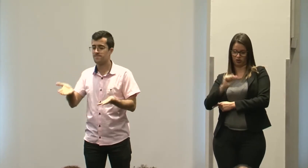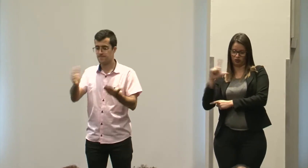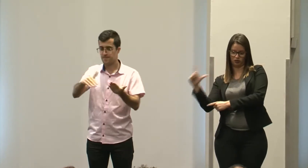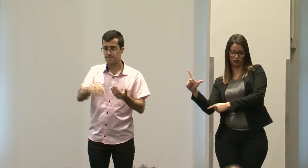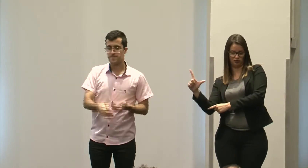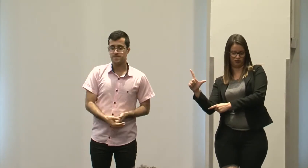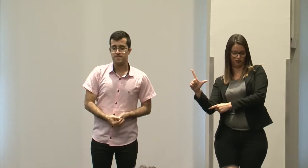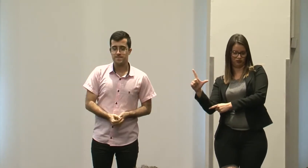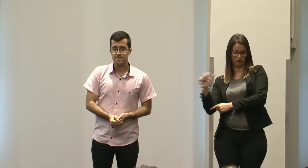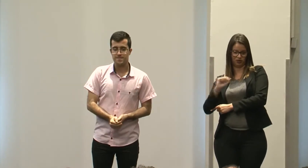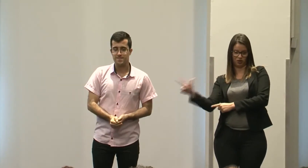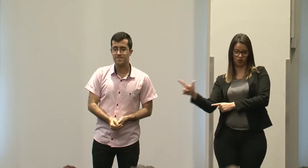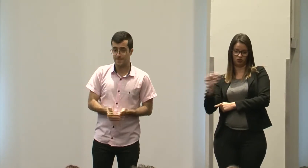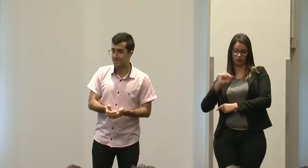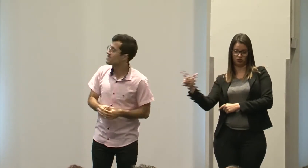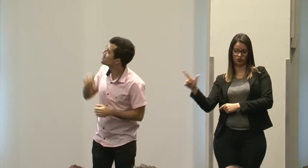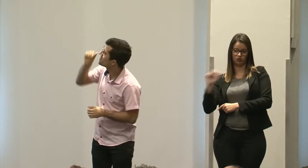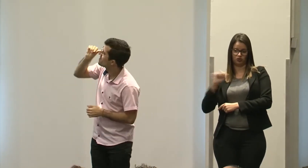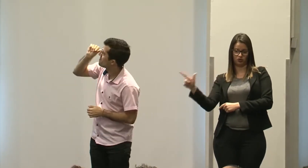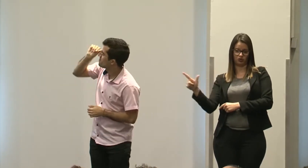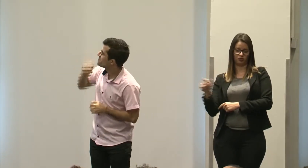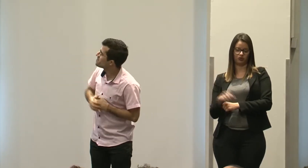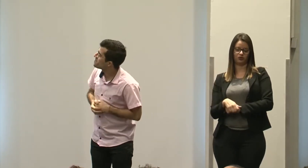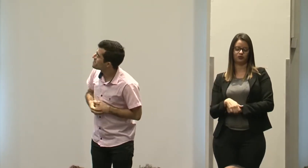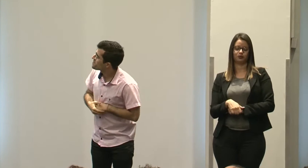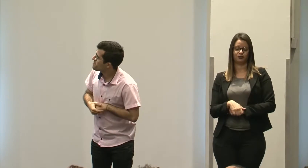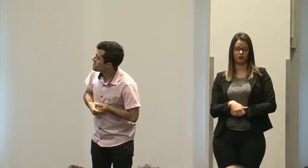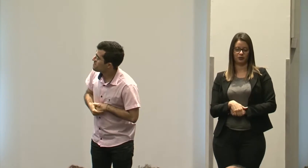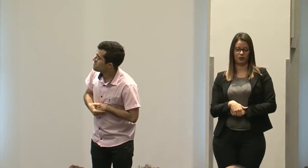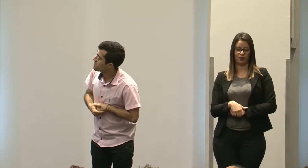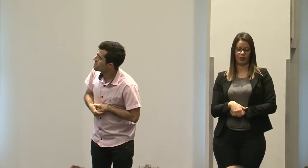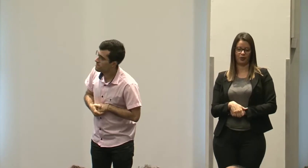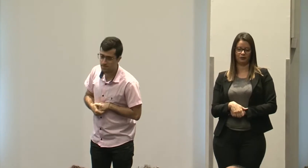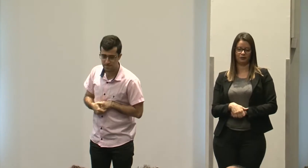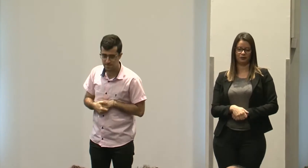ficando apenas A e L. Próximo, por favor.